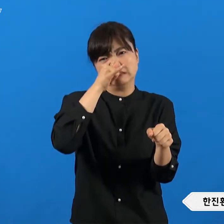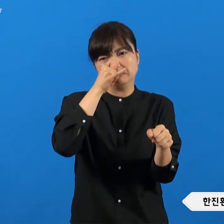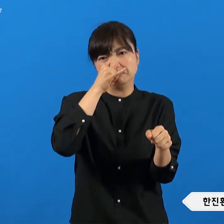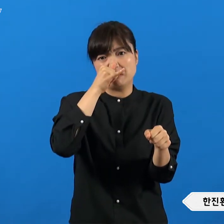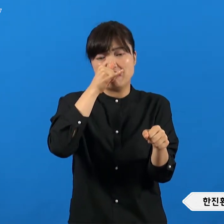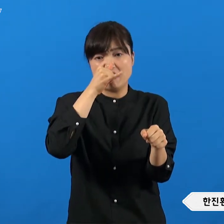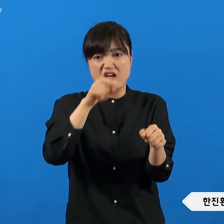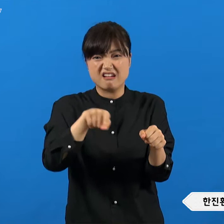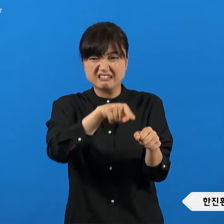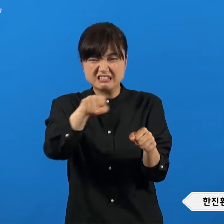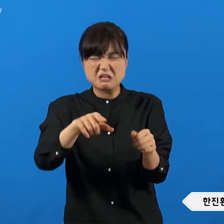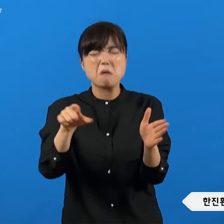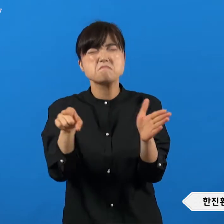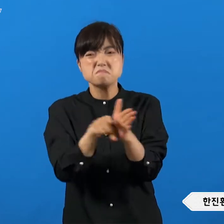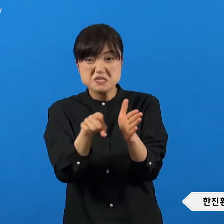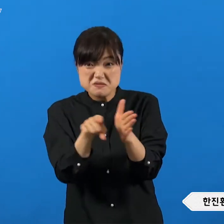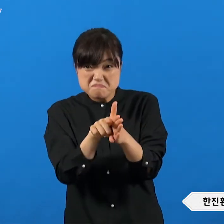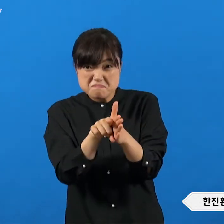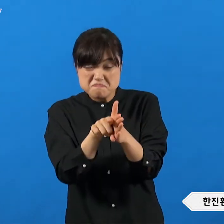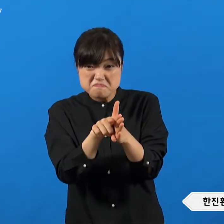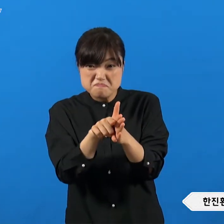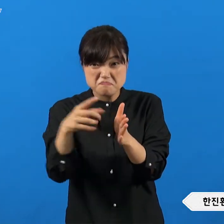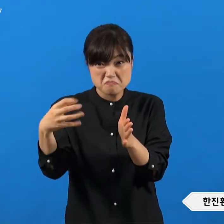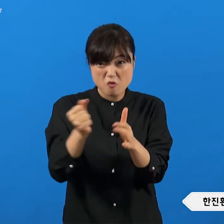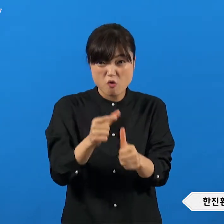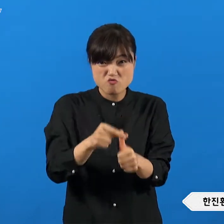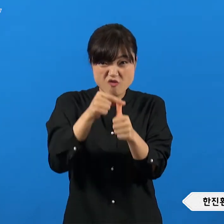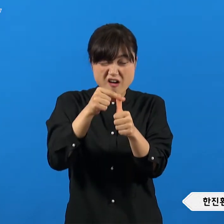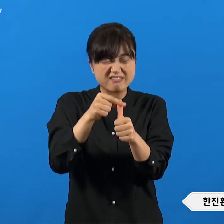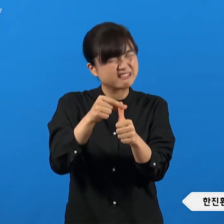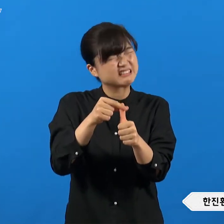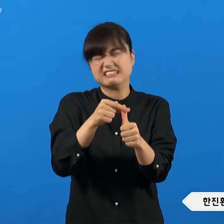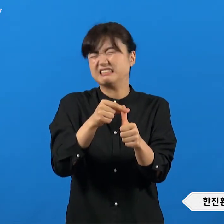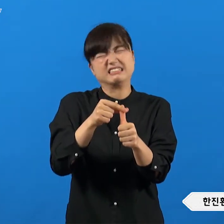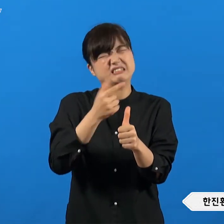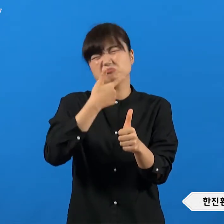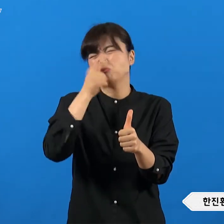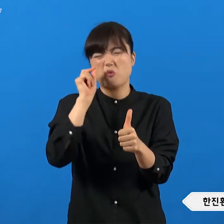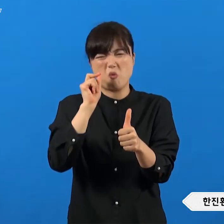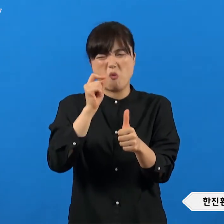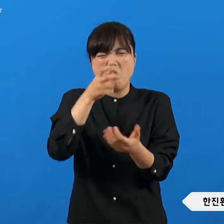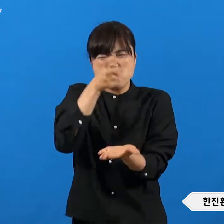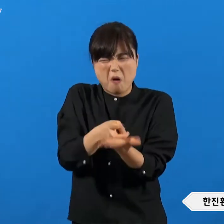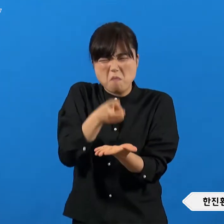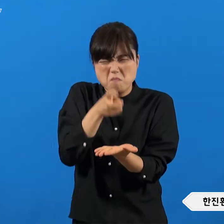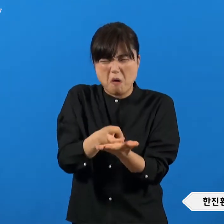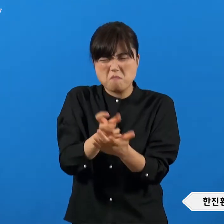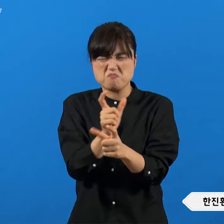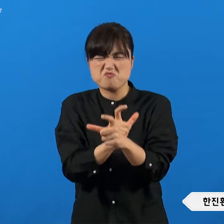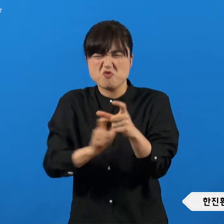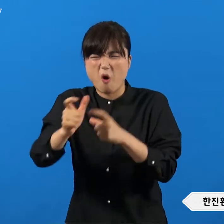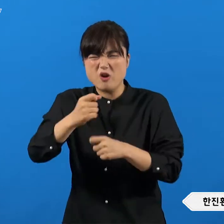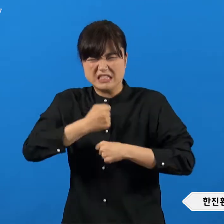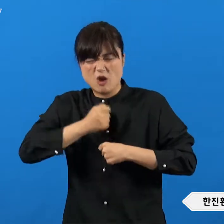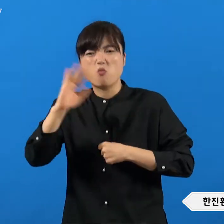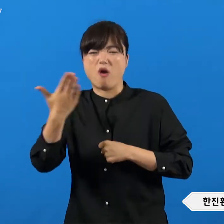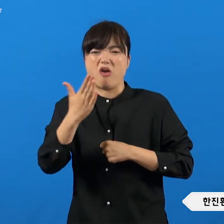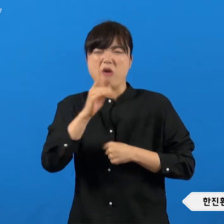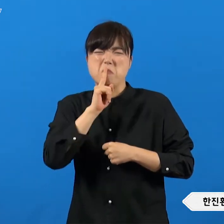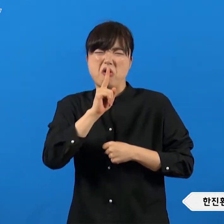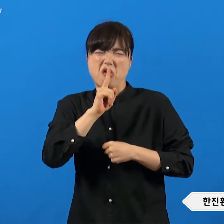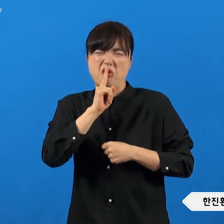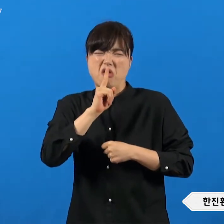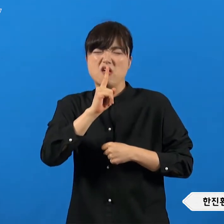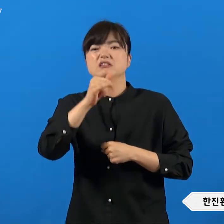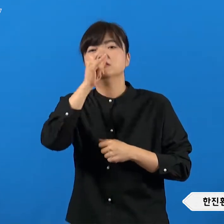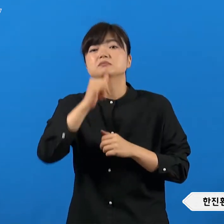그들은 믿음만으로 구원받을 수 없고 율법도 지켜야 된다, 그렇게 주장을